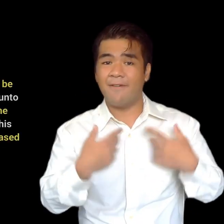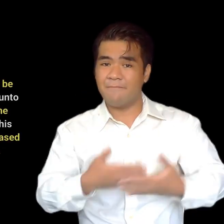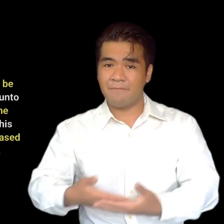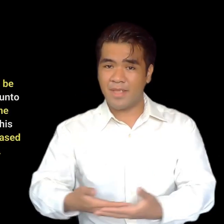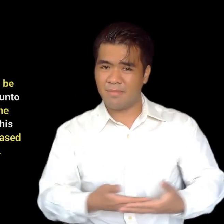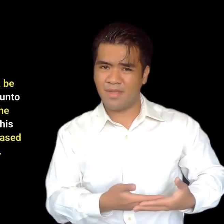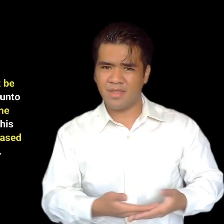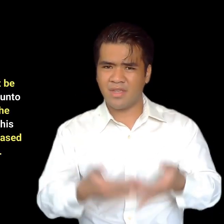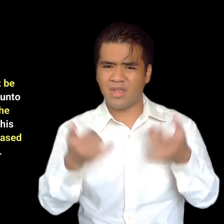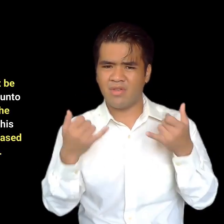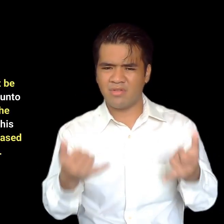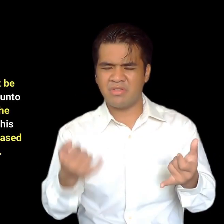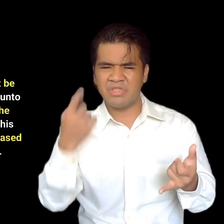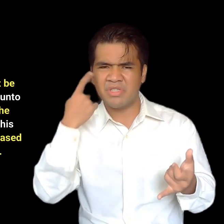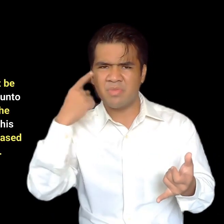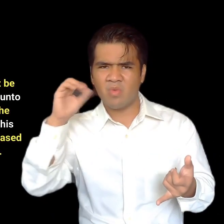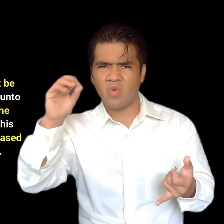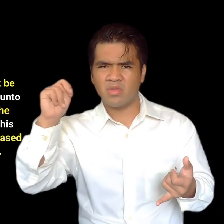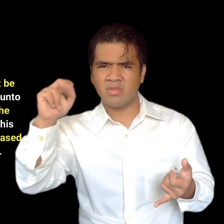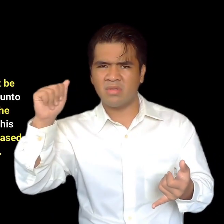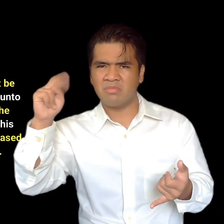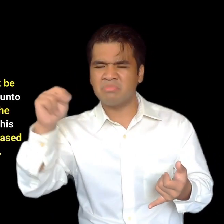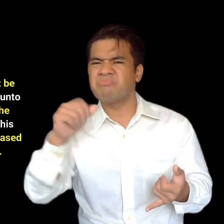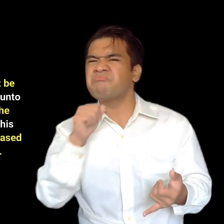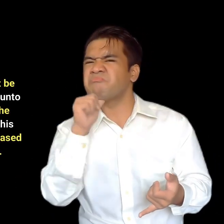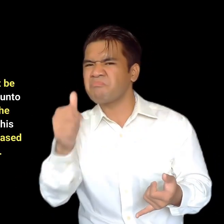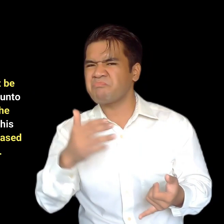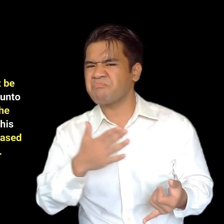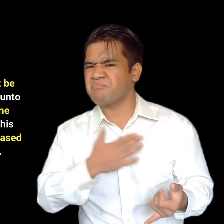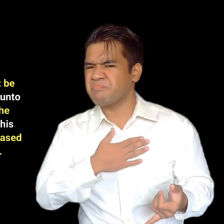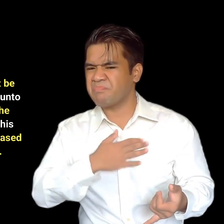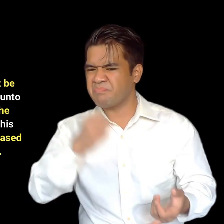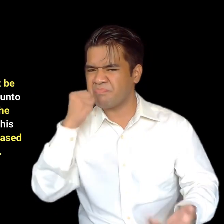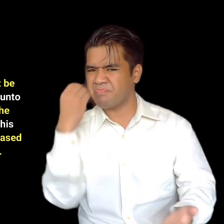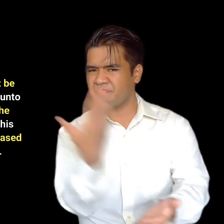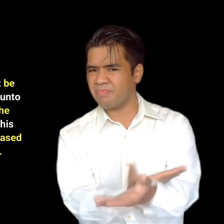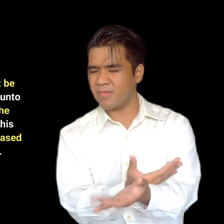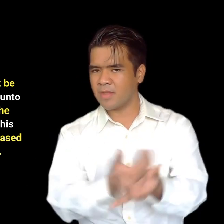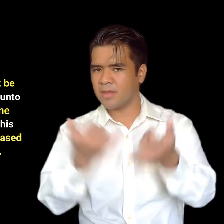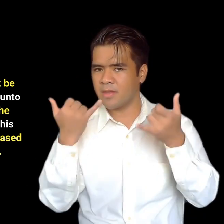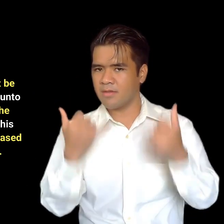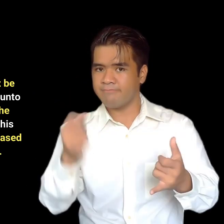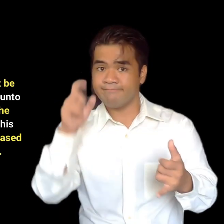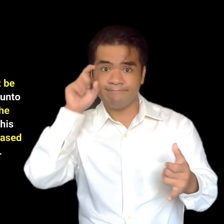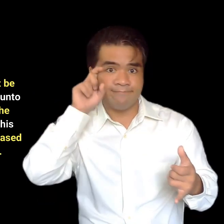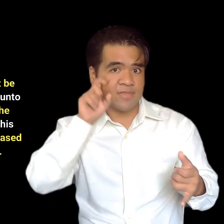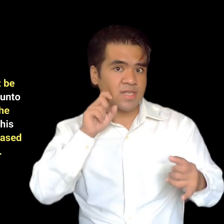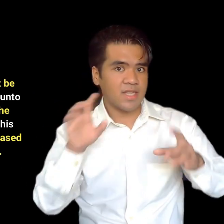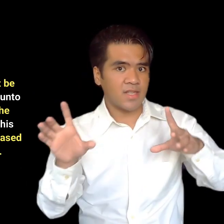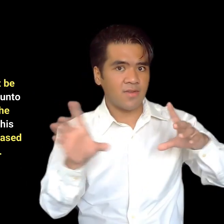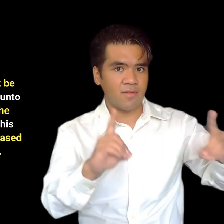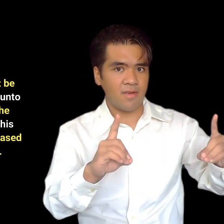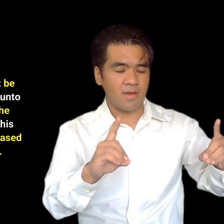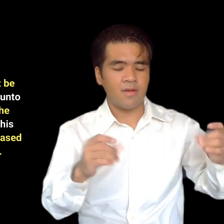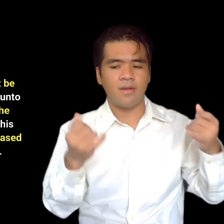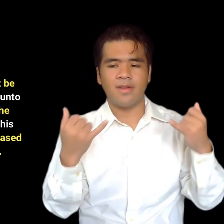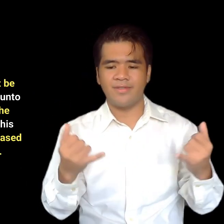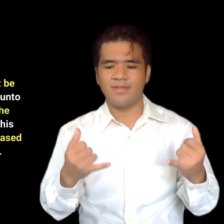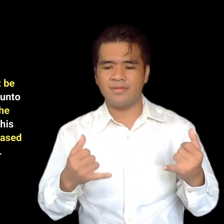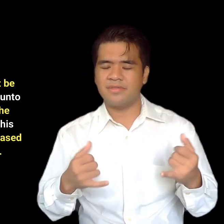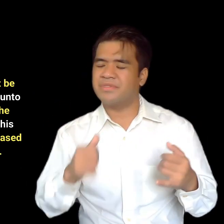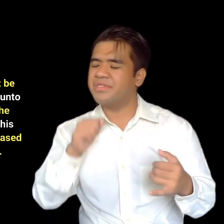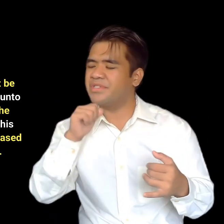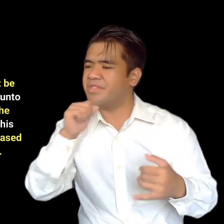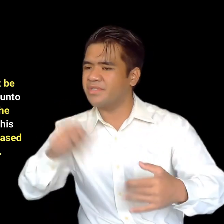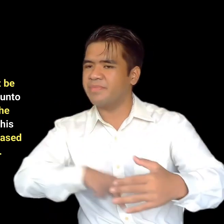ang magiging anak niya sa kanyang hipag. Kaya noong sinipingan niya si Tamar, ay sinadya niyang palabasin na lamang ang kanyang semilya